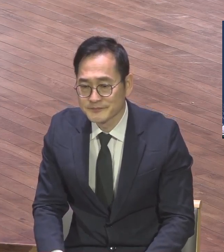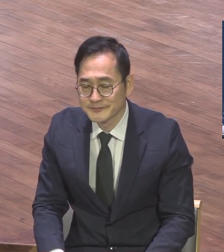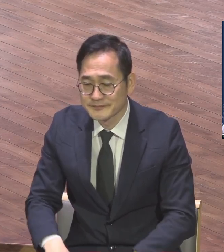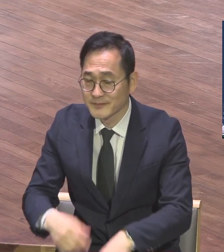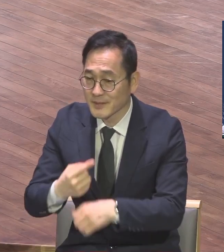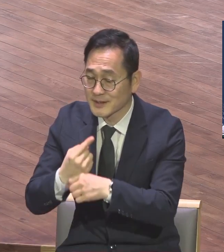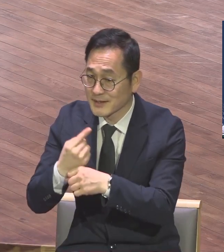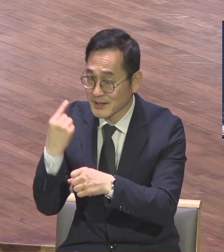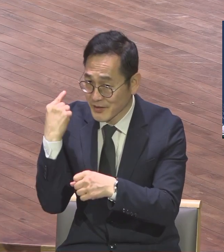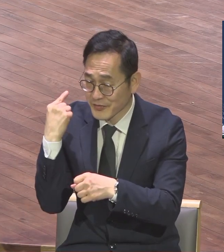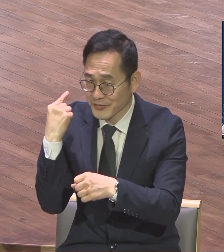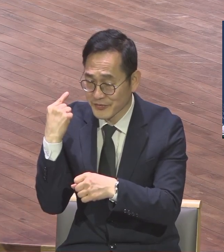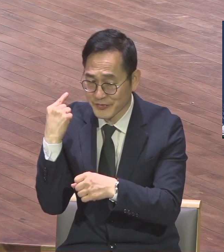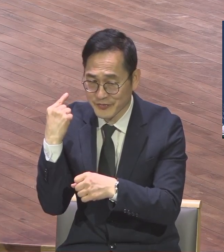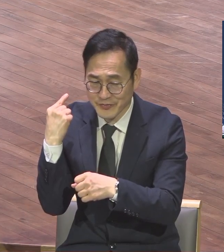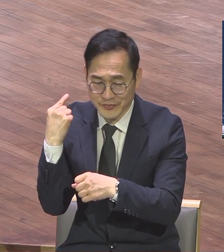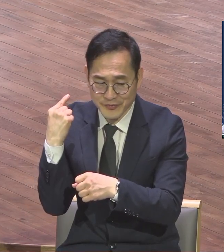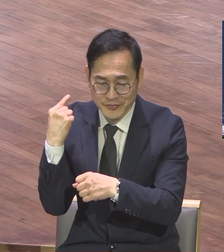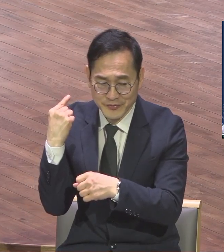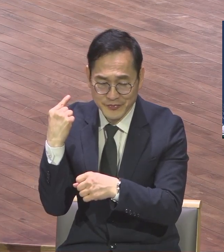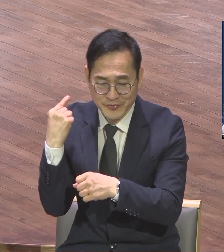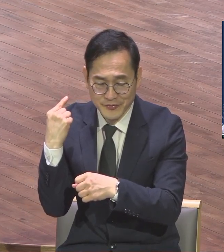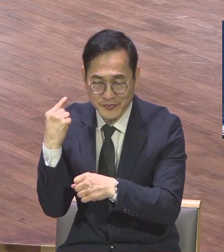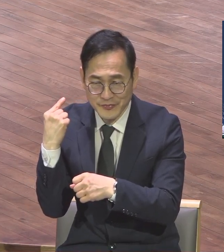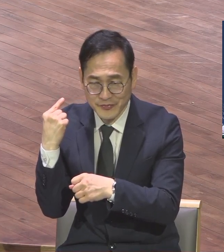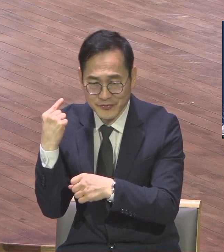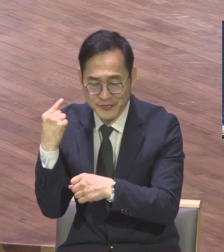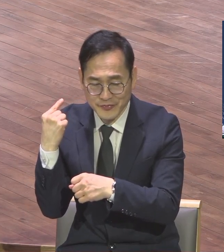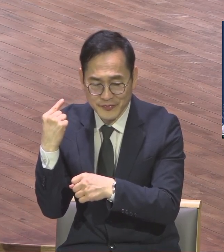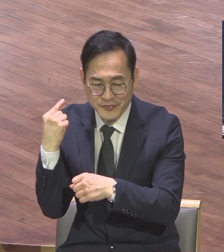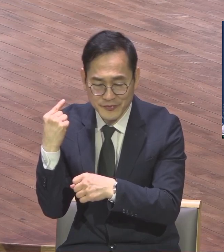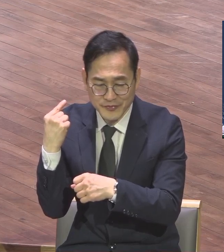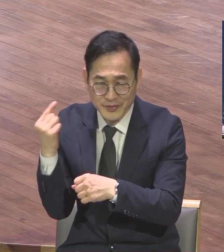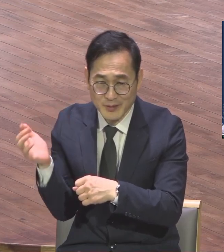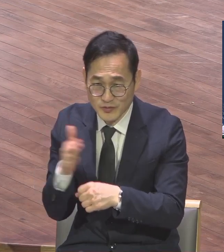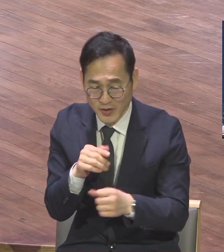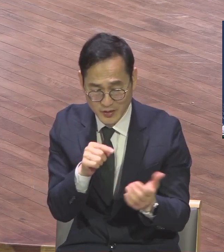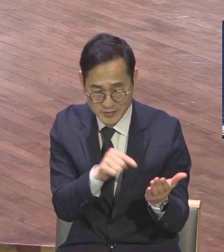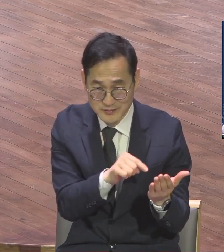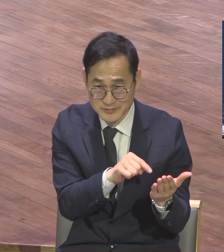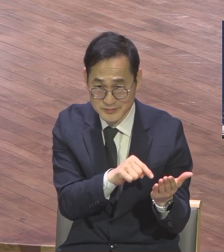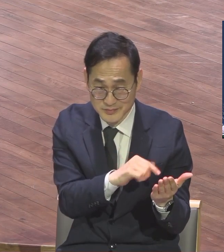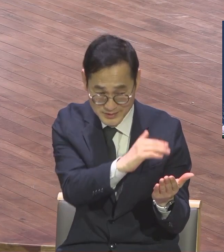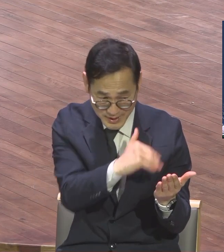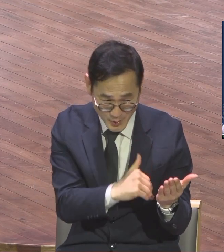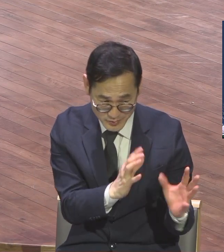작년 중반 좀 지나면서부터 타이핑을 했습니다.